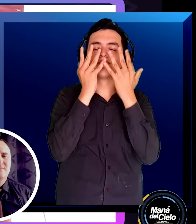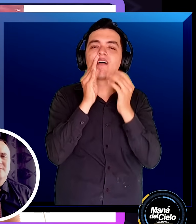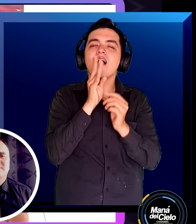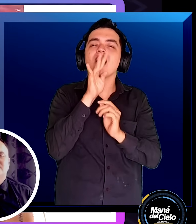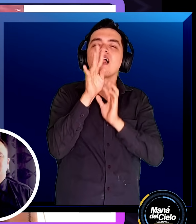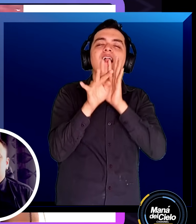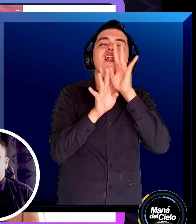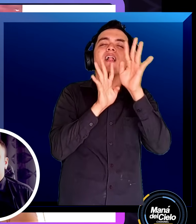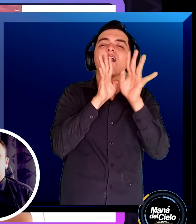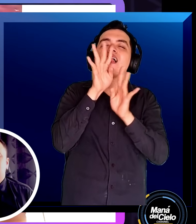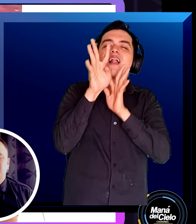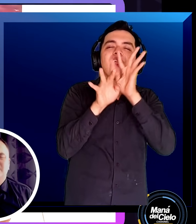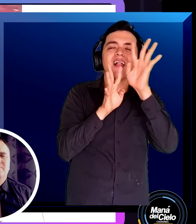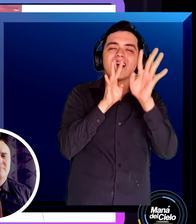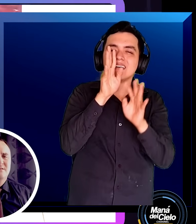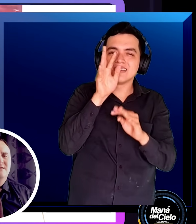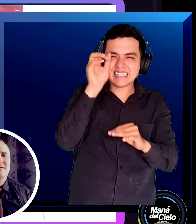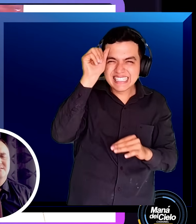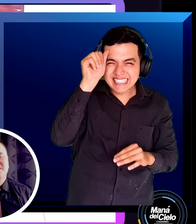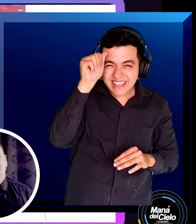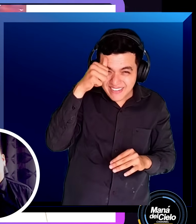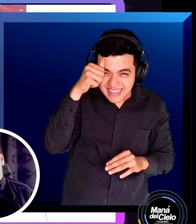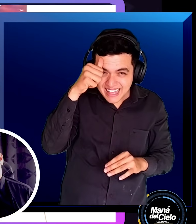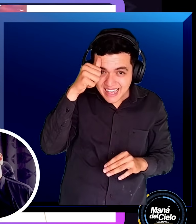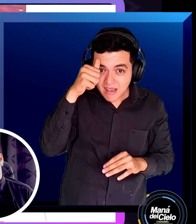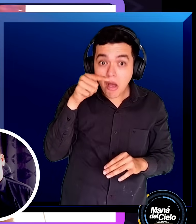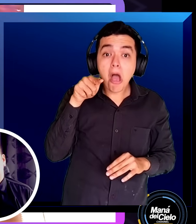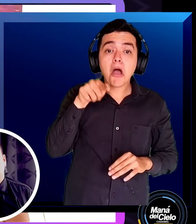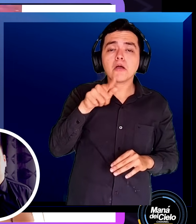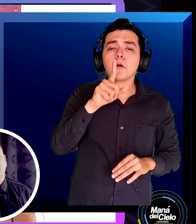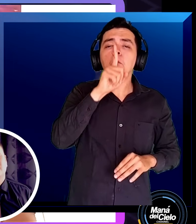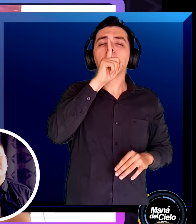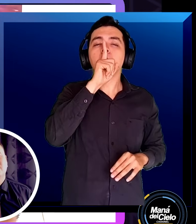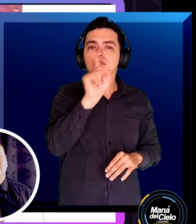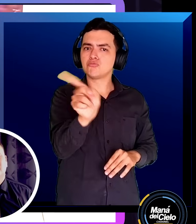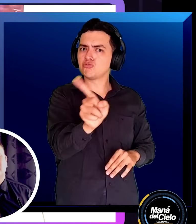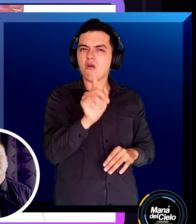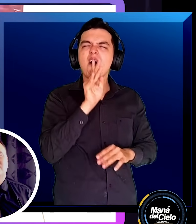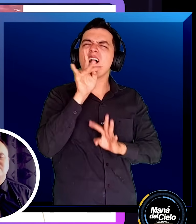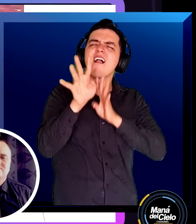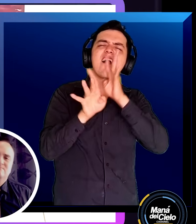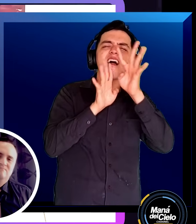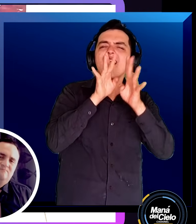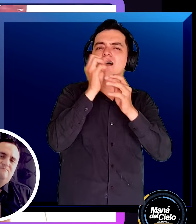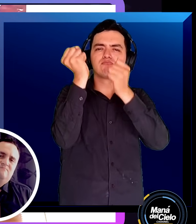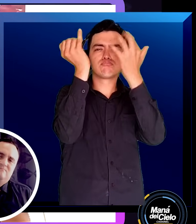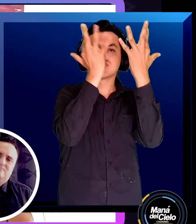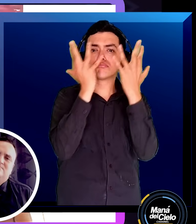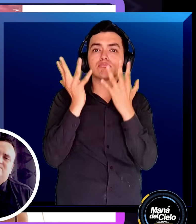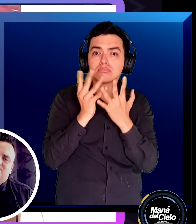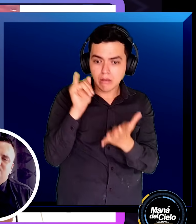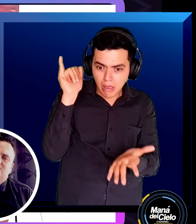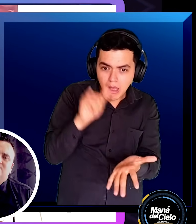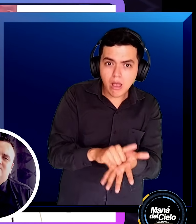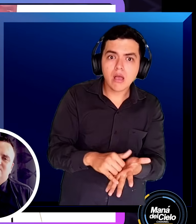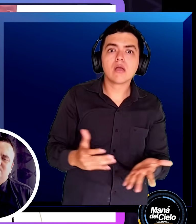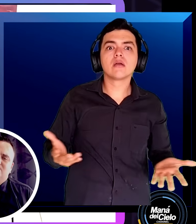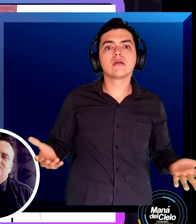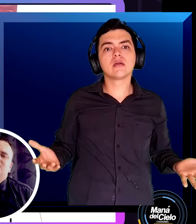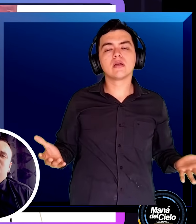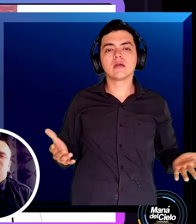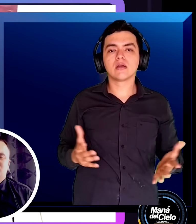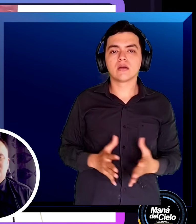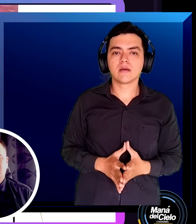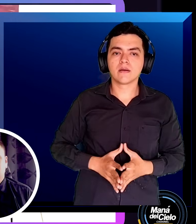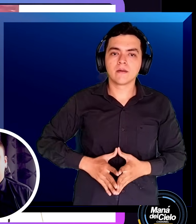de semana, y eso era las 12, la 1 de la mañana, y haciendo esa bulla, y la gente no decía nada. Entonces yo digo: ah, pero